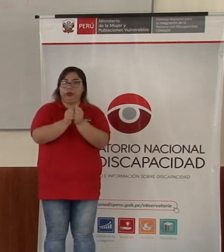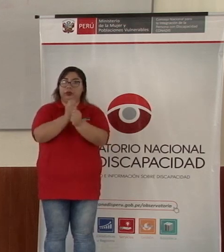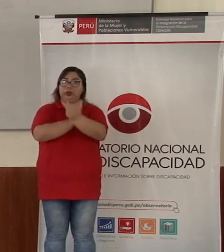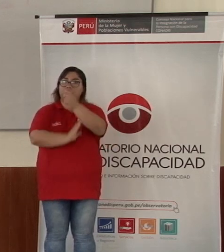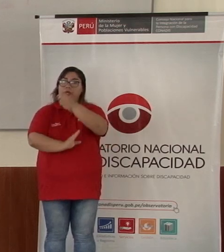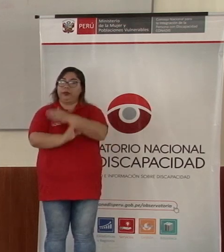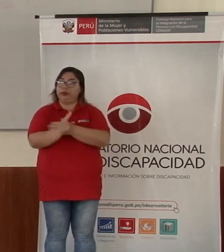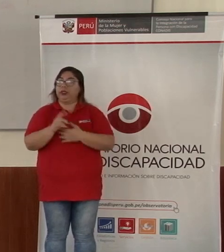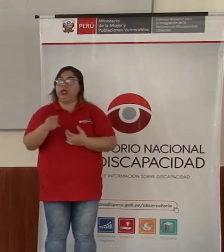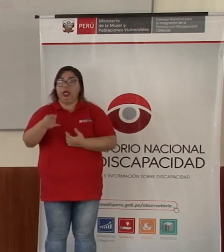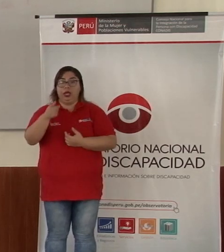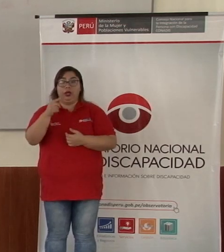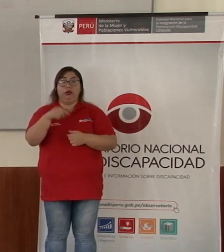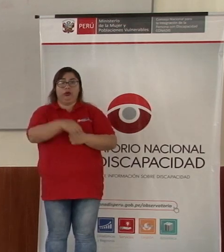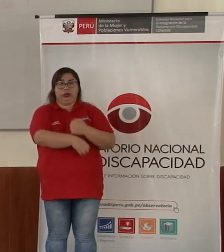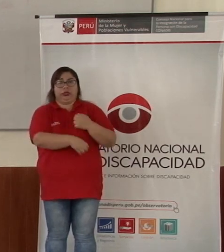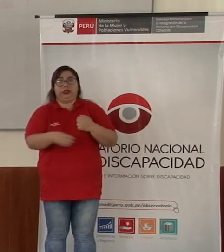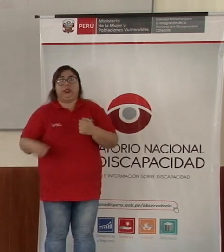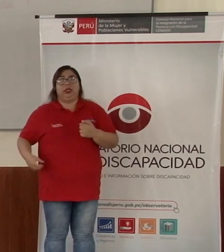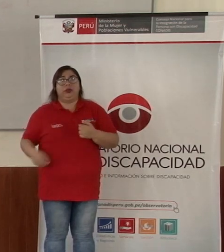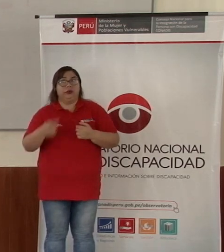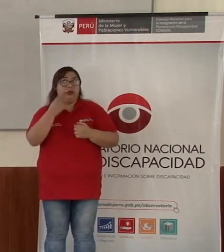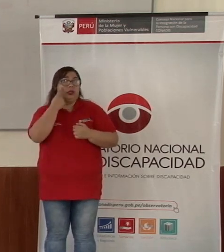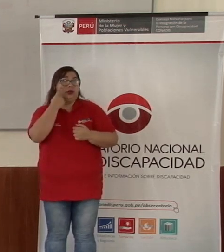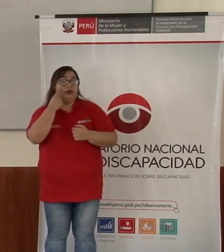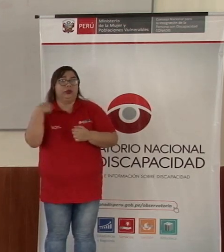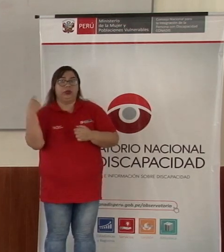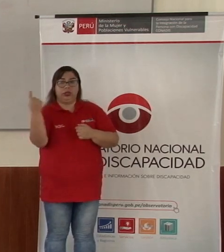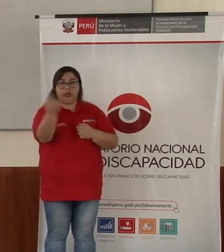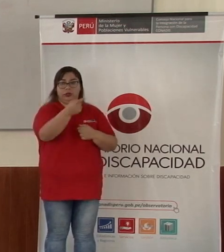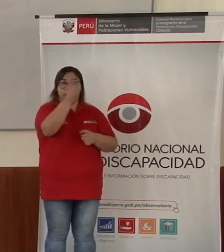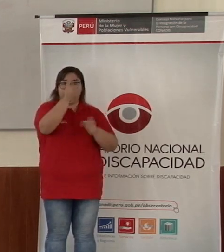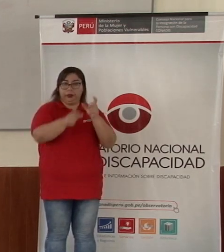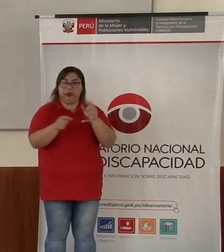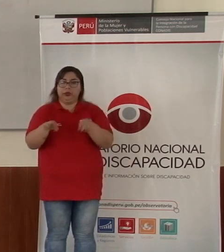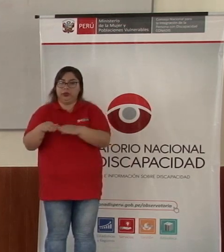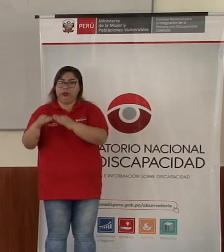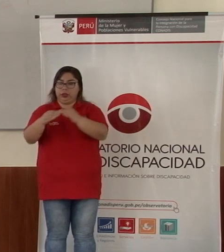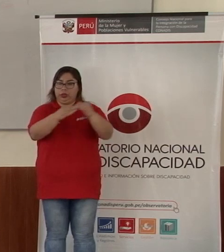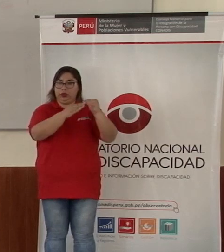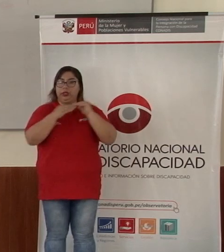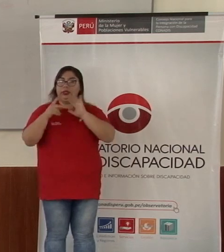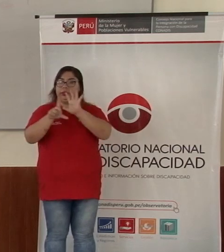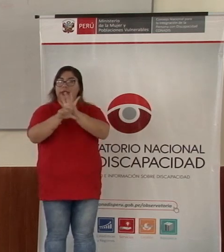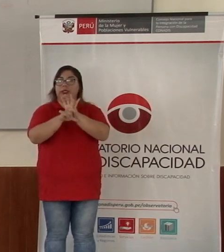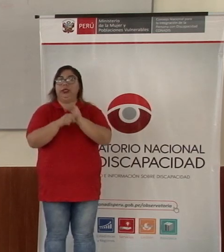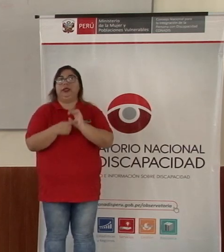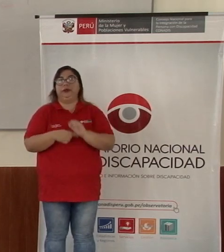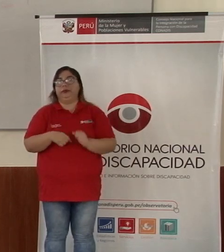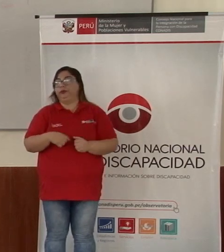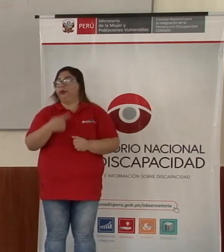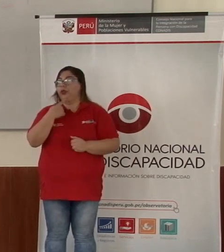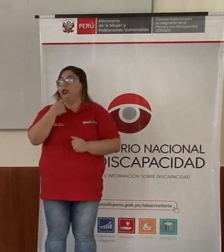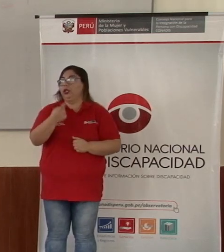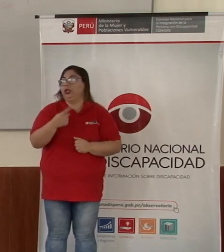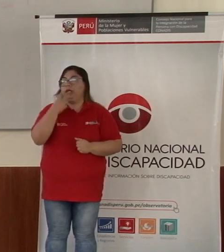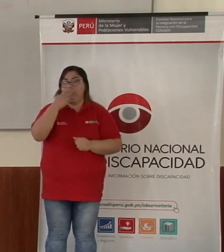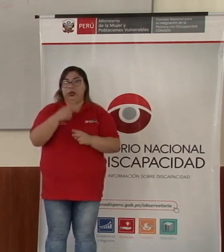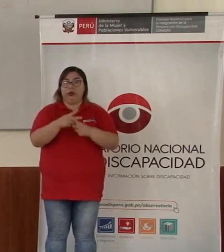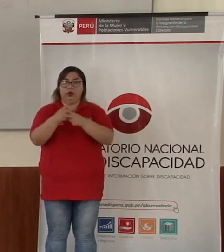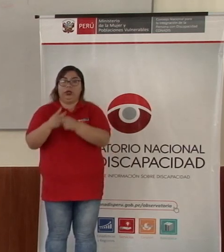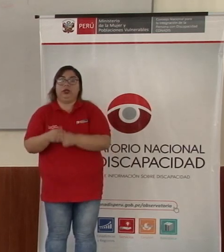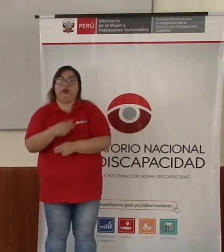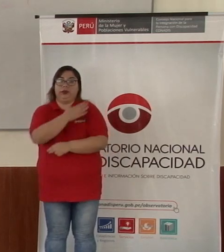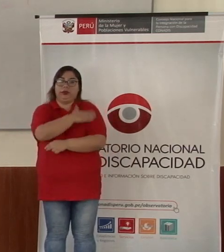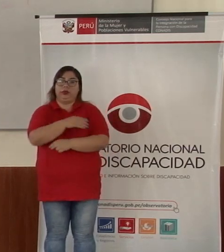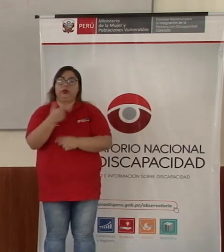dice que los estados reconocen que todas las personas son iguales ante la ley, y en virtud de ella, y que tienen derecho a igual protección legal y